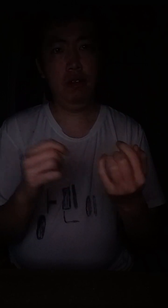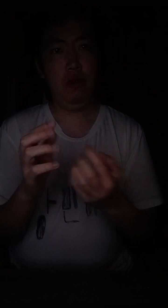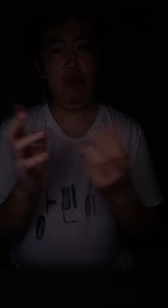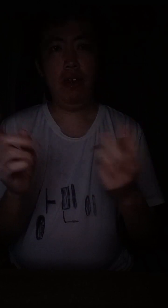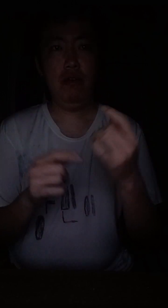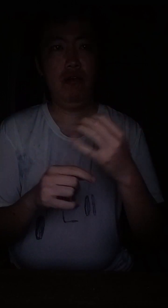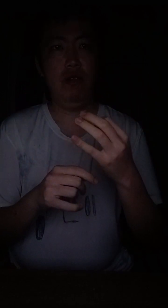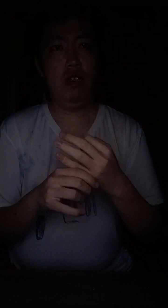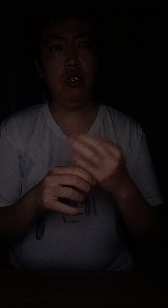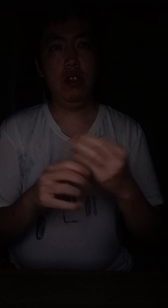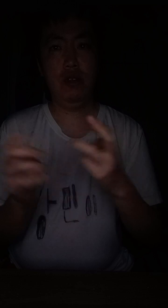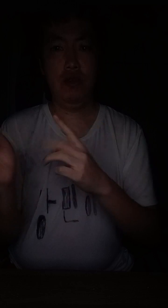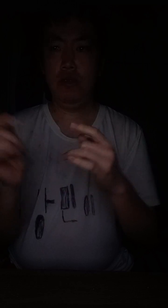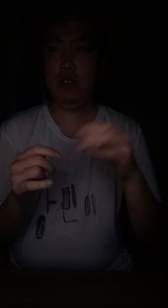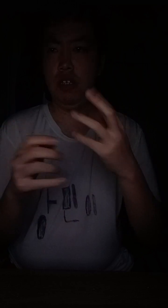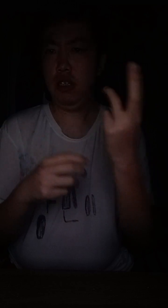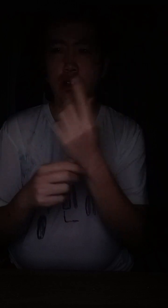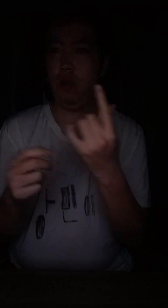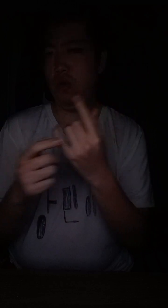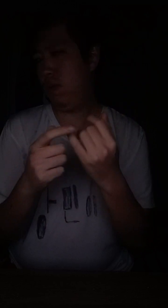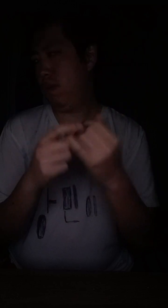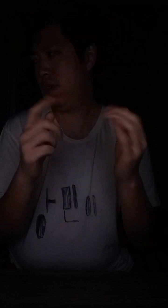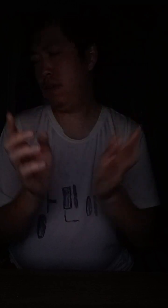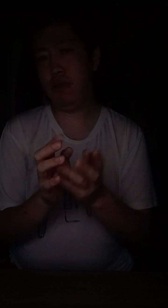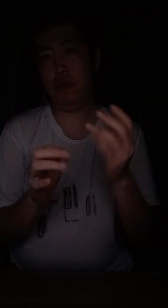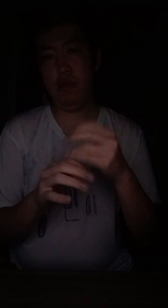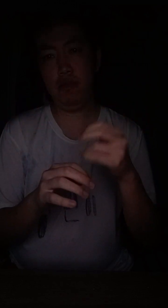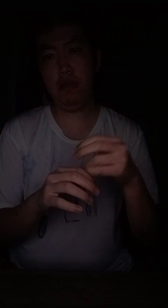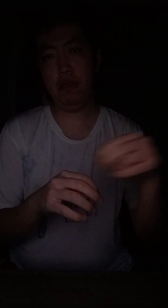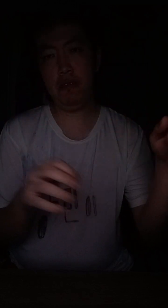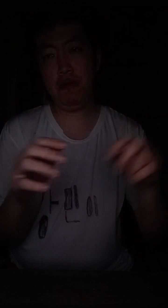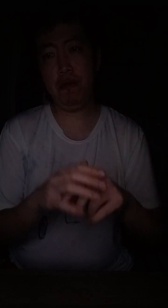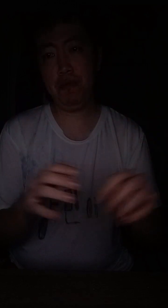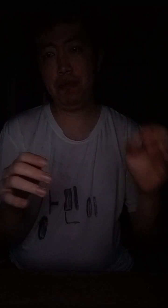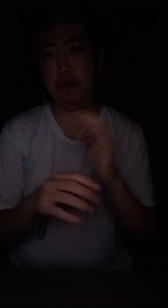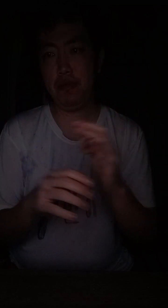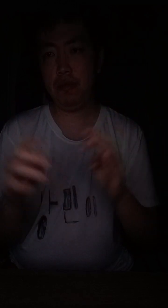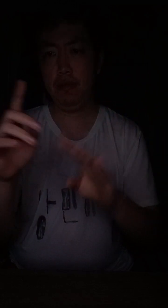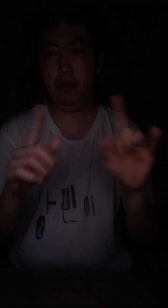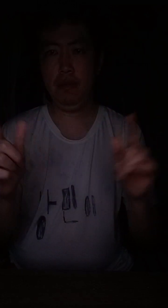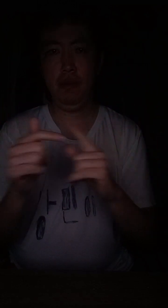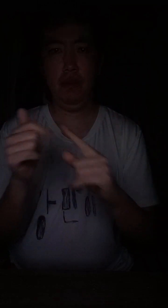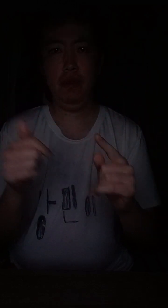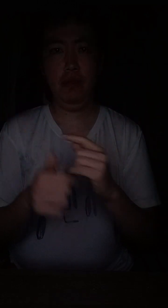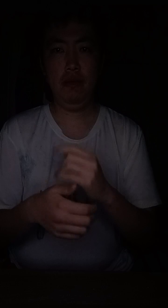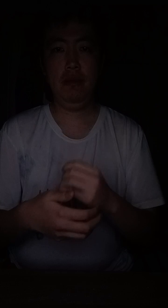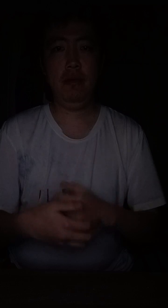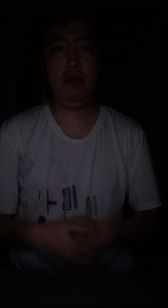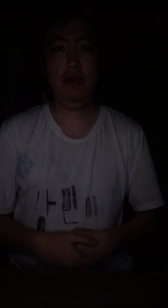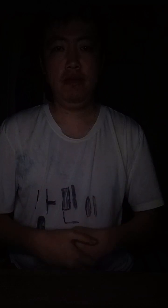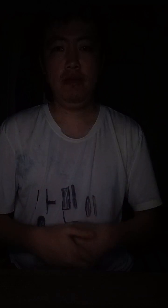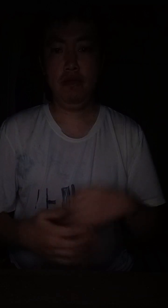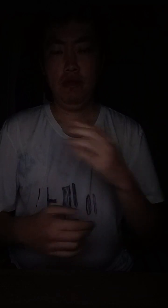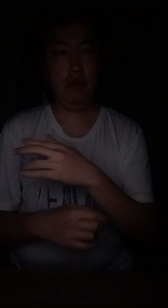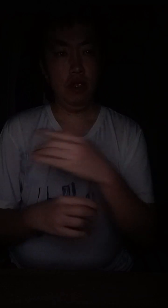후보자는 과거 아들의 초등학교 배정을 위해 위장 전입을 했던 사실이 드러났습니다. 재산 내역에는 부부